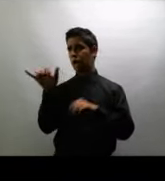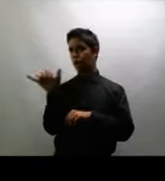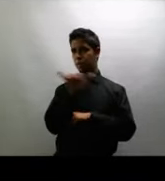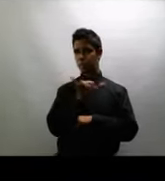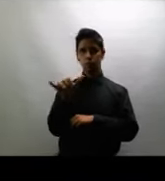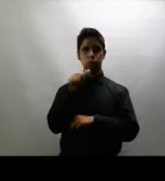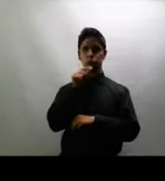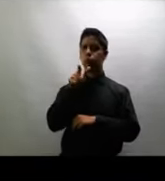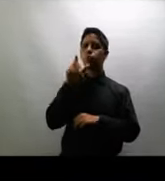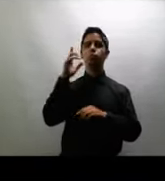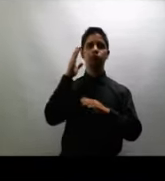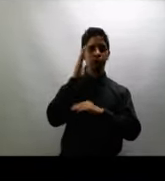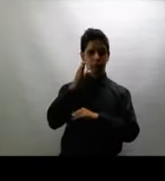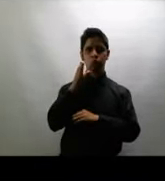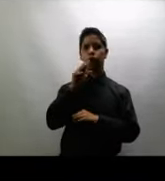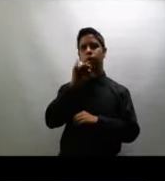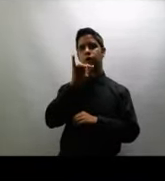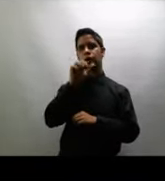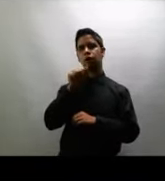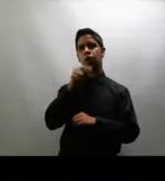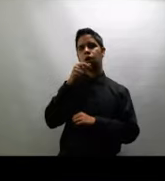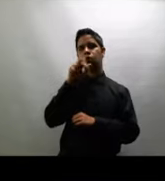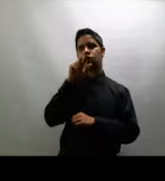a Media Room.